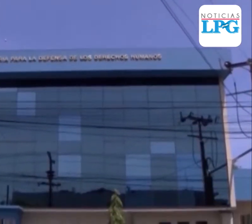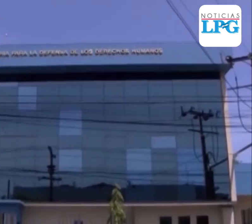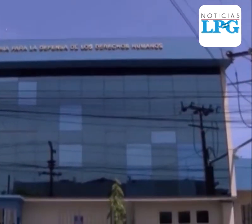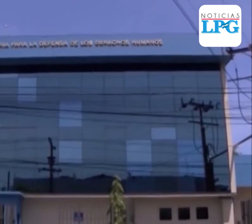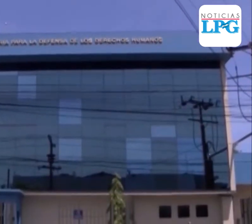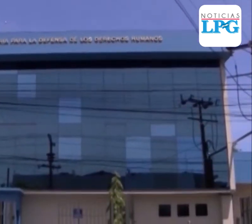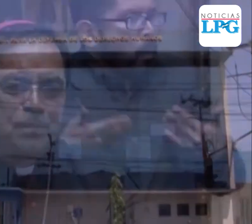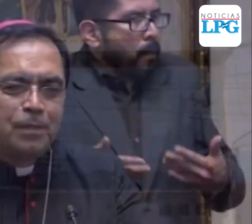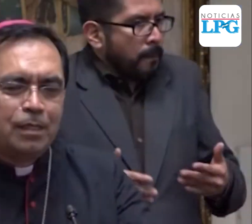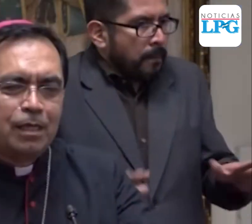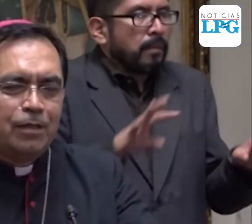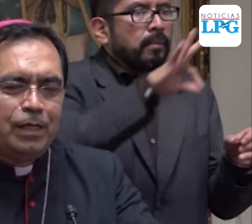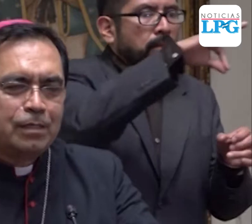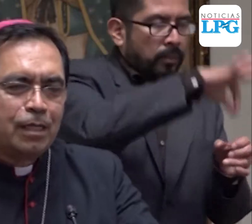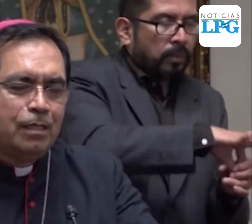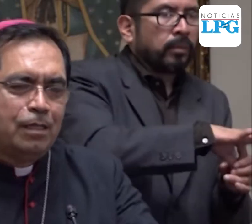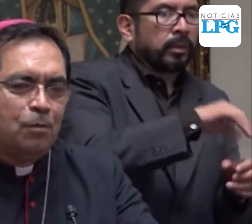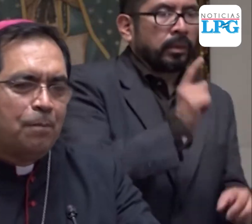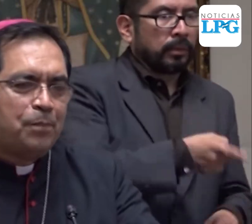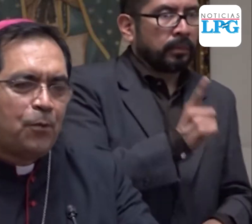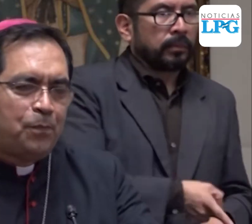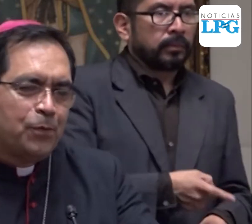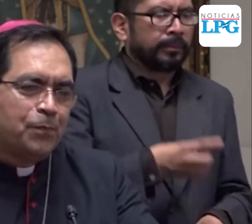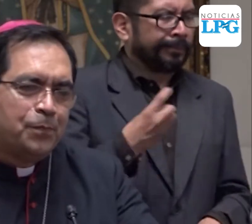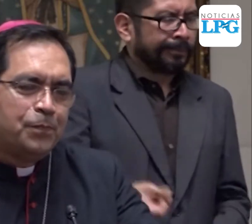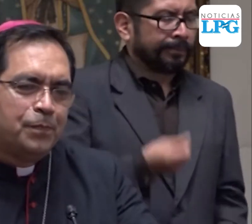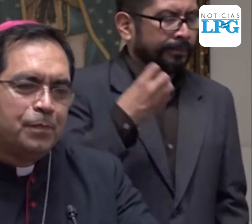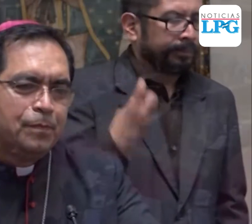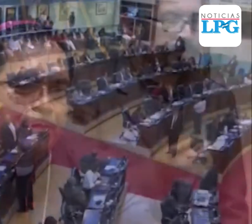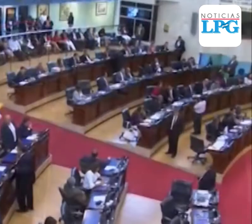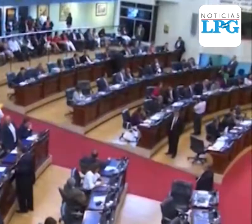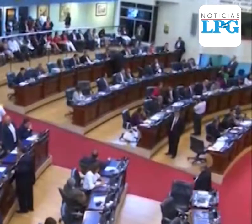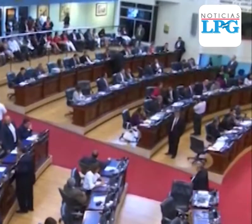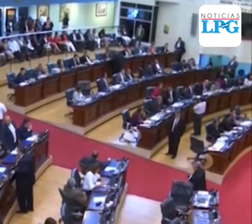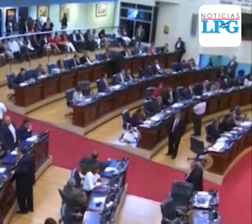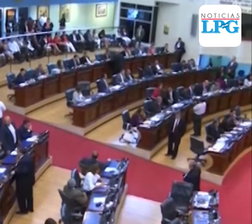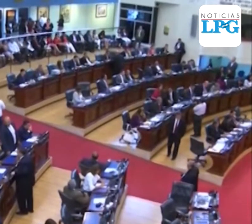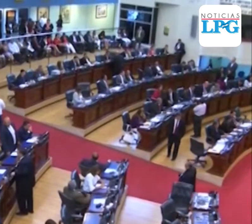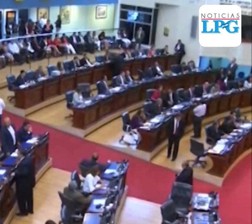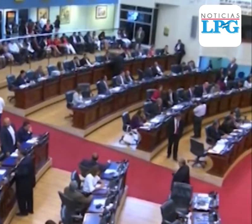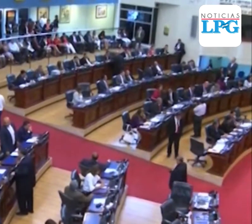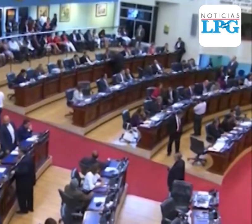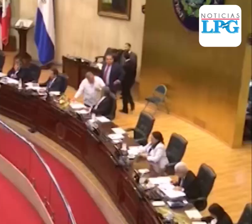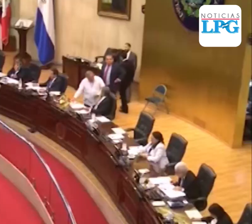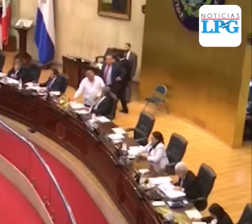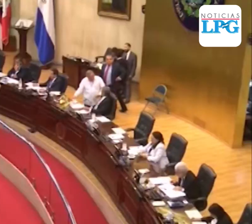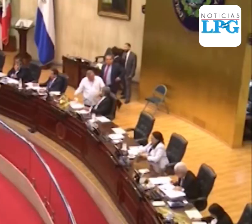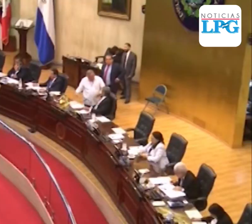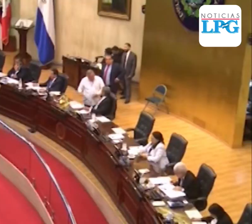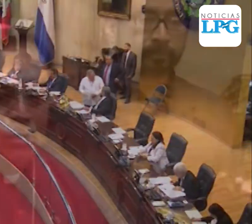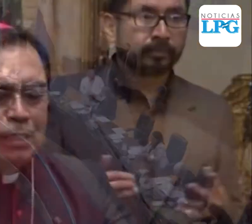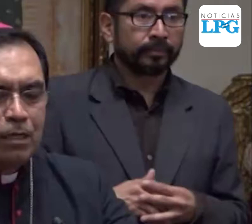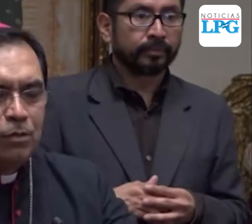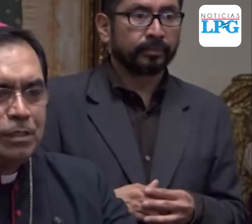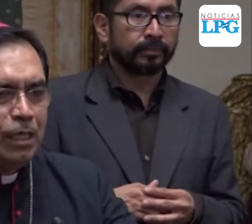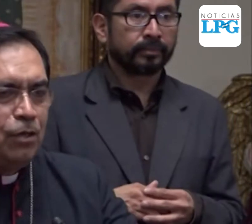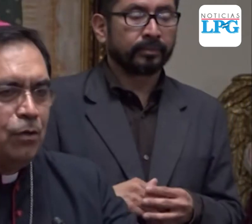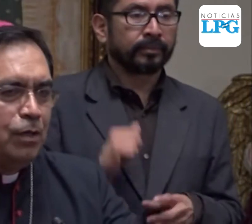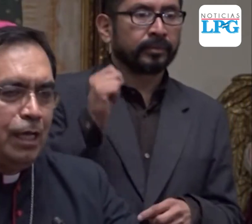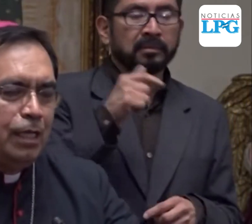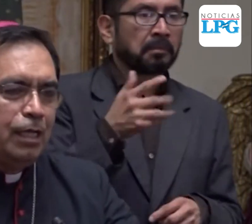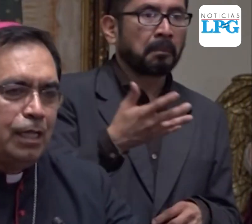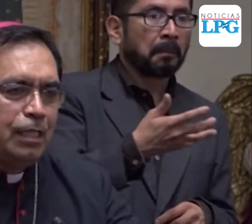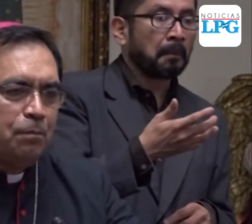la Defensa de los Derechos Humanos. Escobar manifiesta que es una lástima que haya intereses partidarios. No se